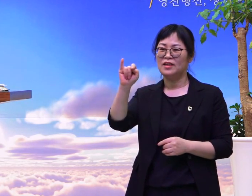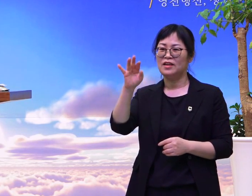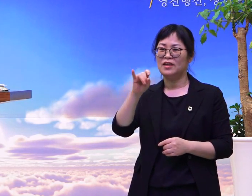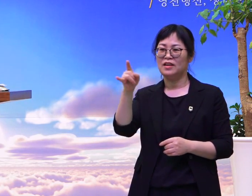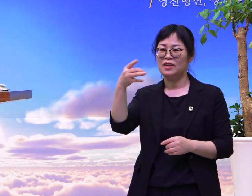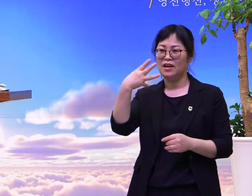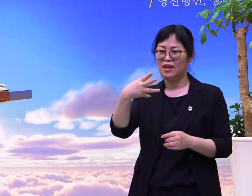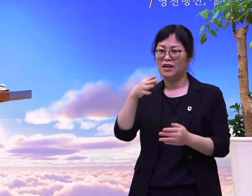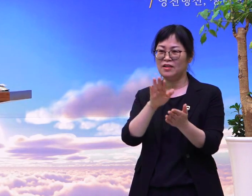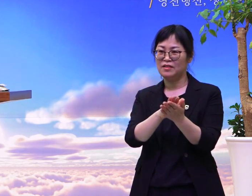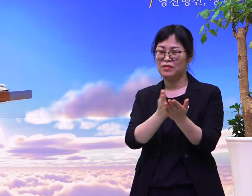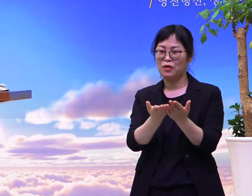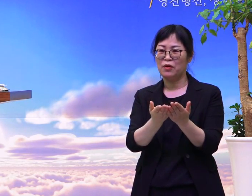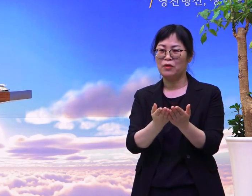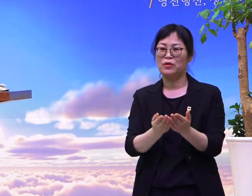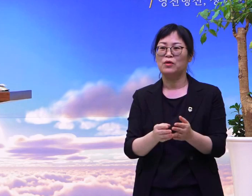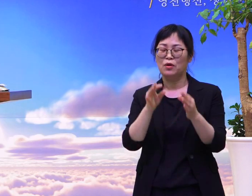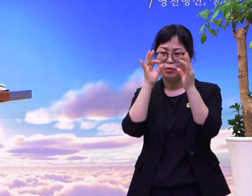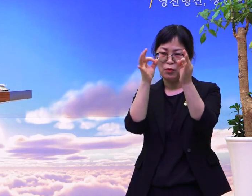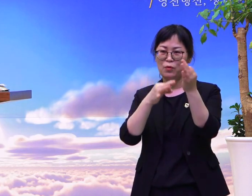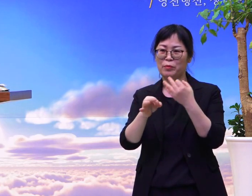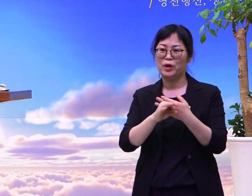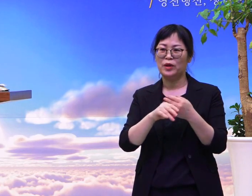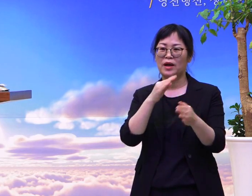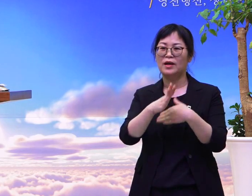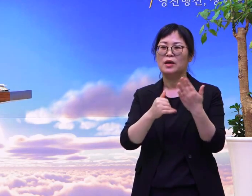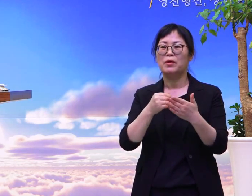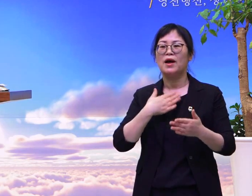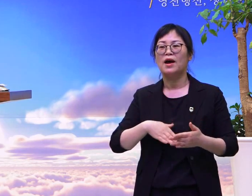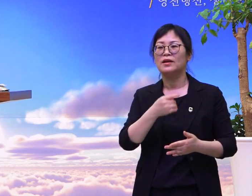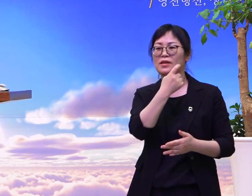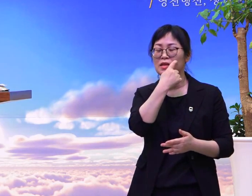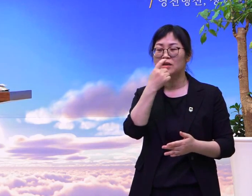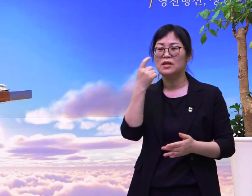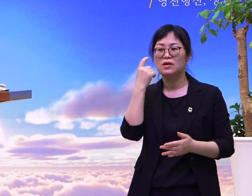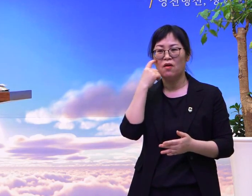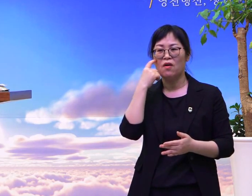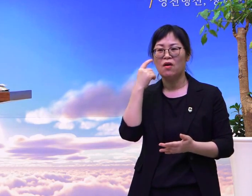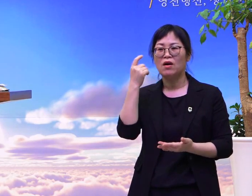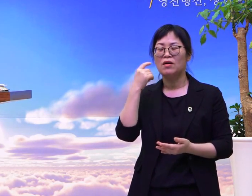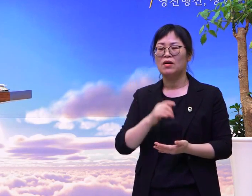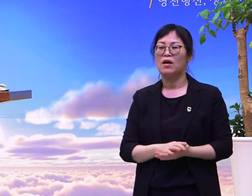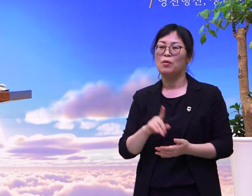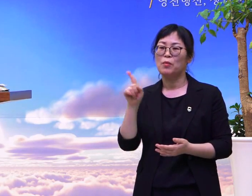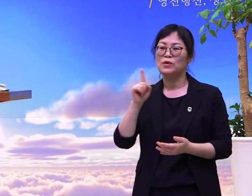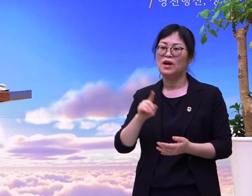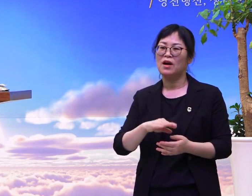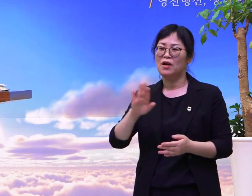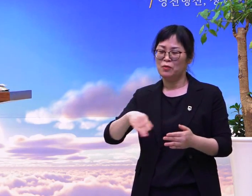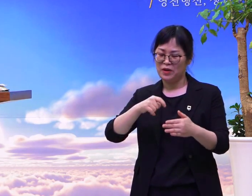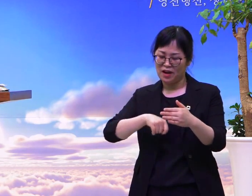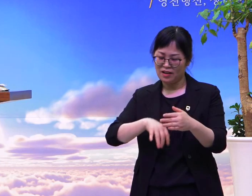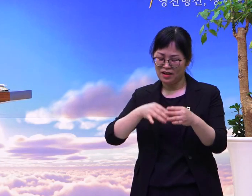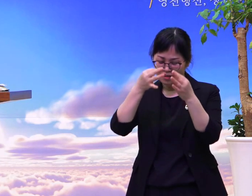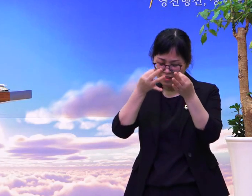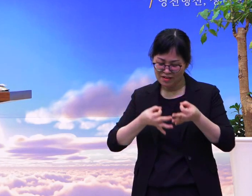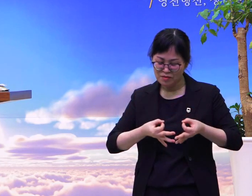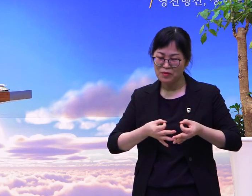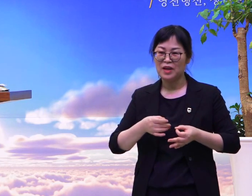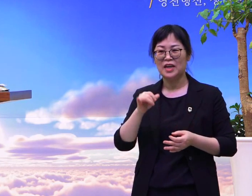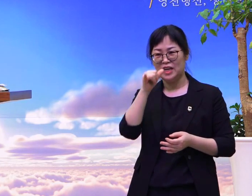증거를 4가지로 이야기했습니다. 하나님을 알고 있는 증거, 여러분 우리 안에 그런 증거가 있는지 여러분 한번 잘